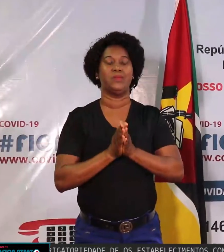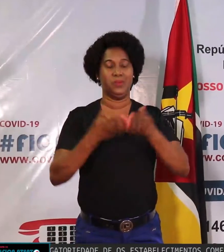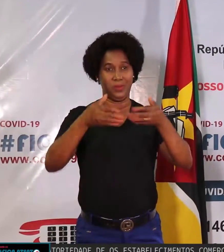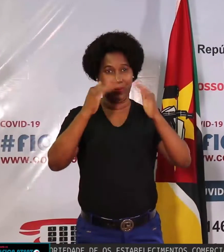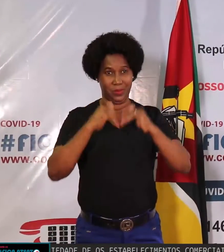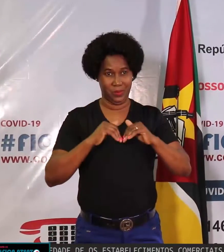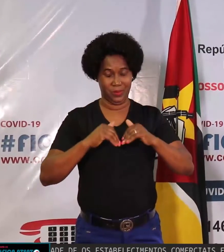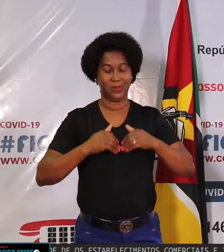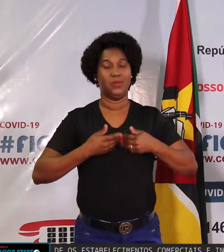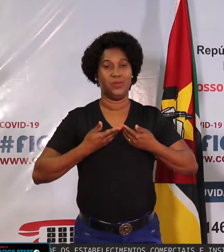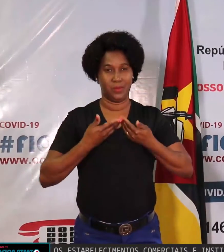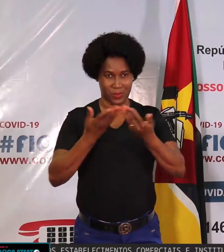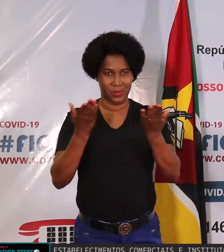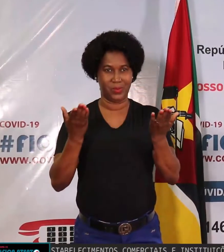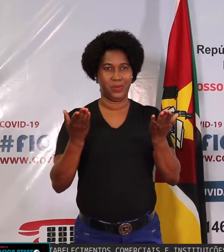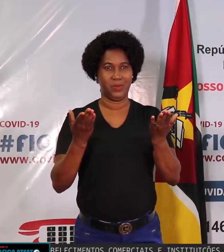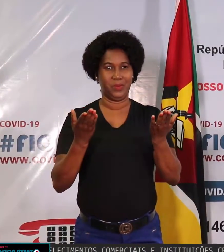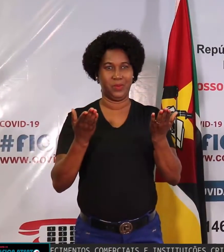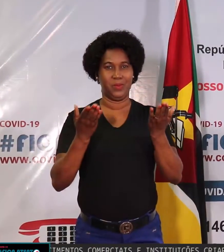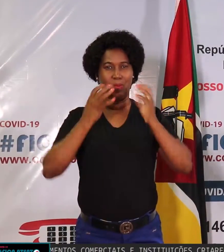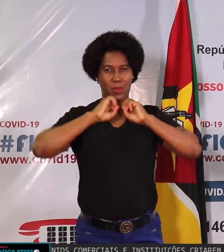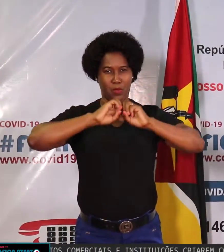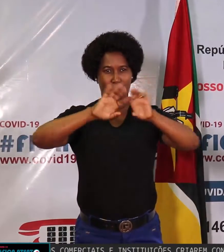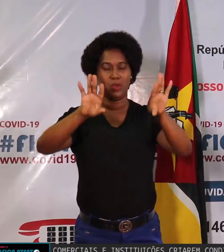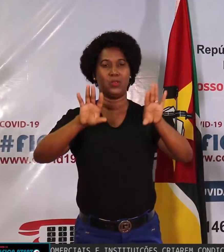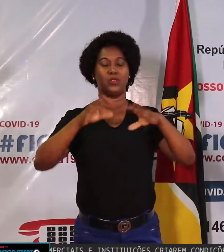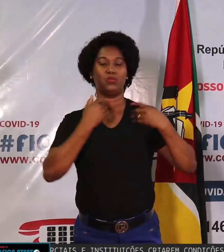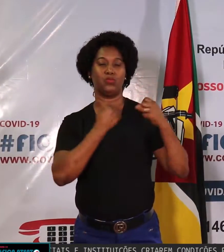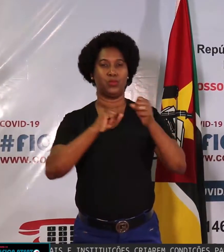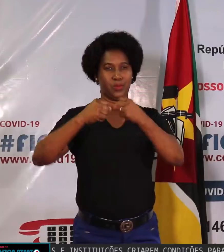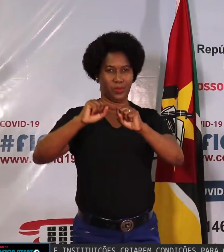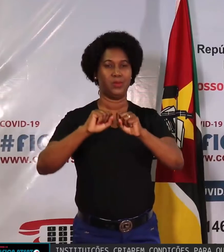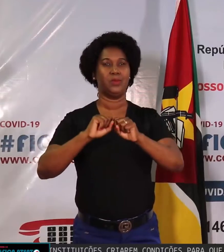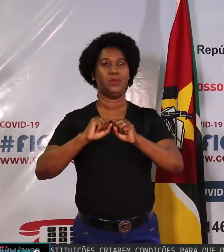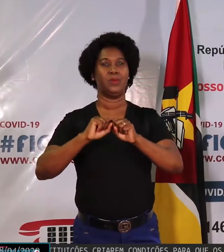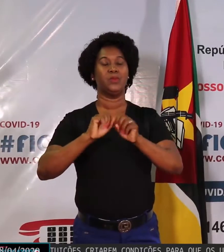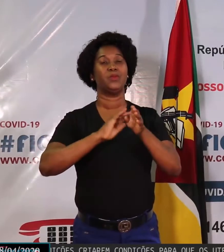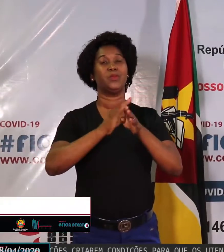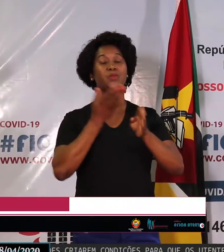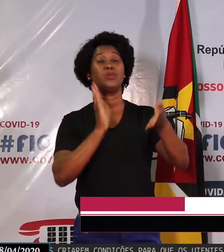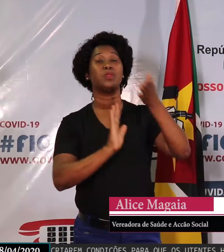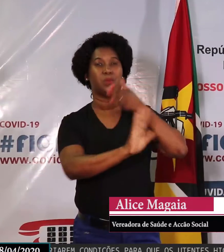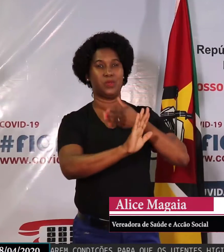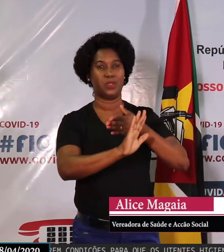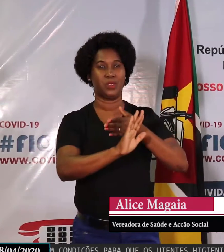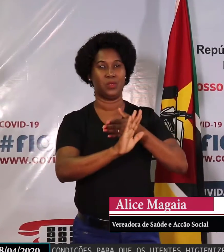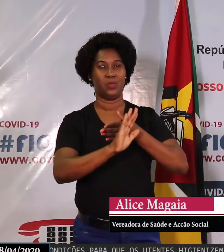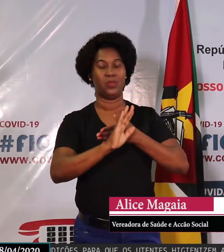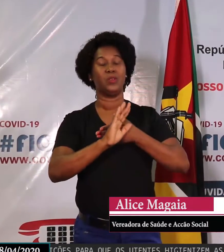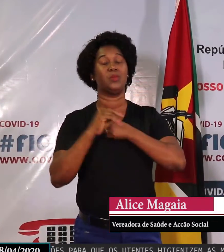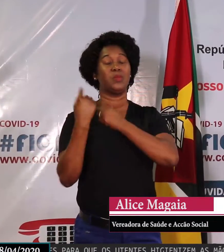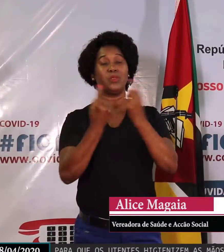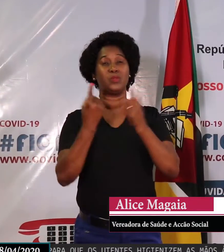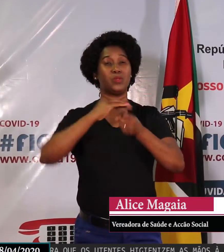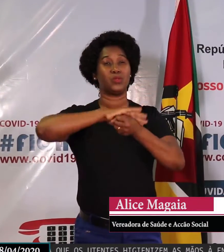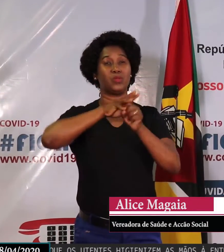Passo a apresentar aquilo que é o informe sobre a implementação das medidas para prevenção e contenção da pandemia